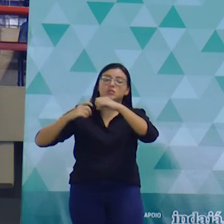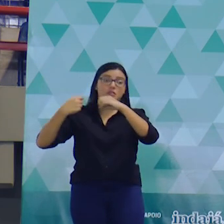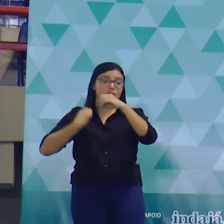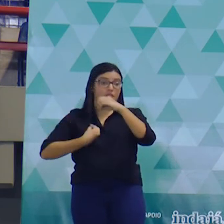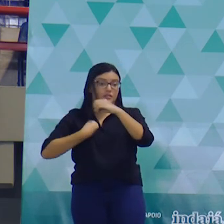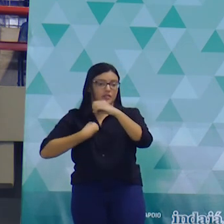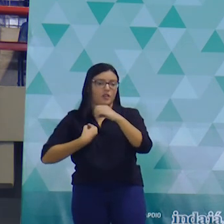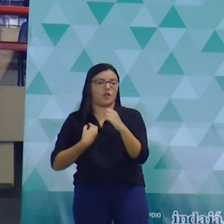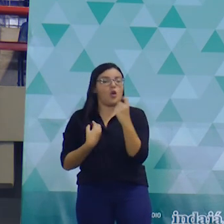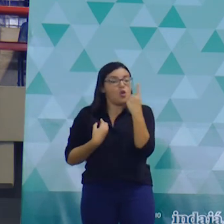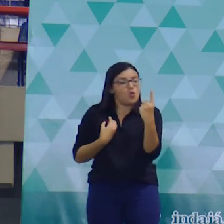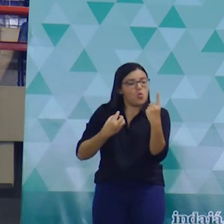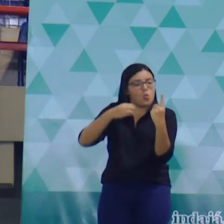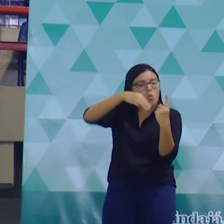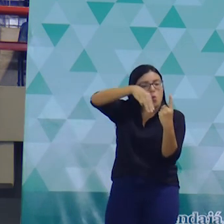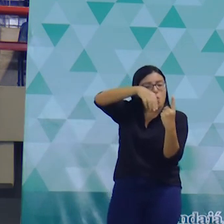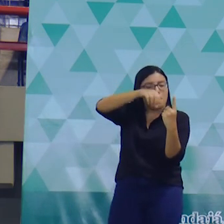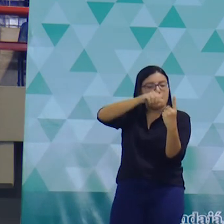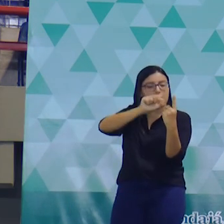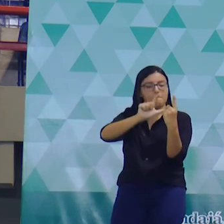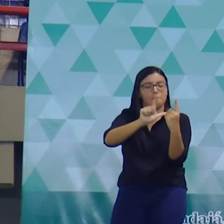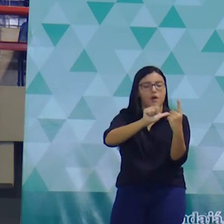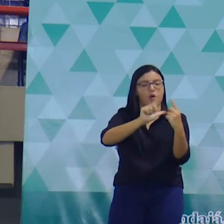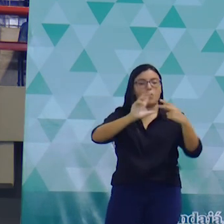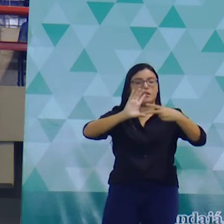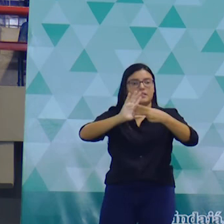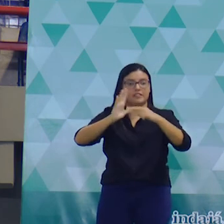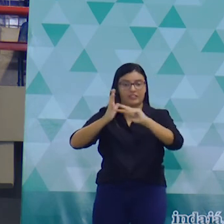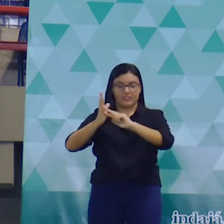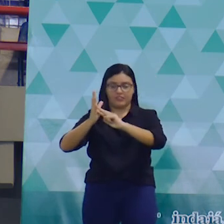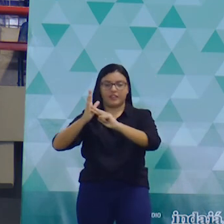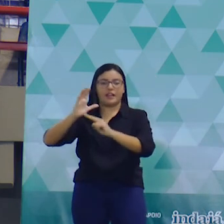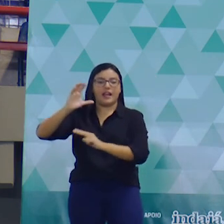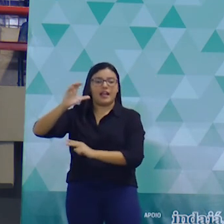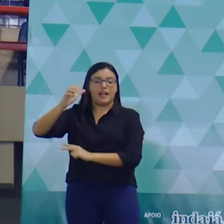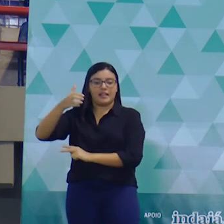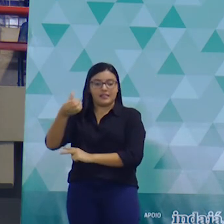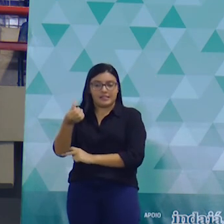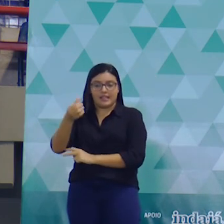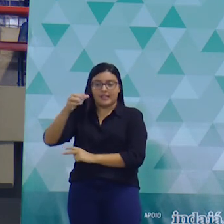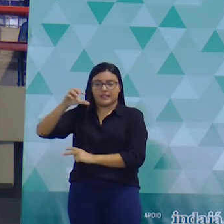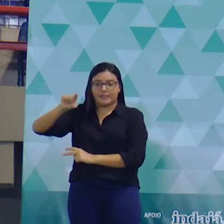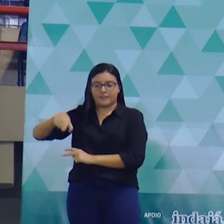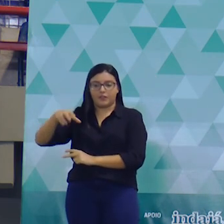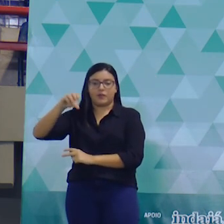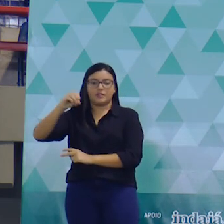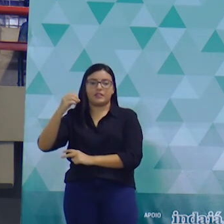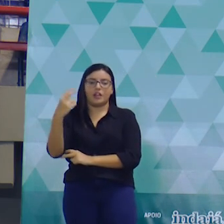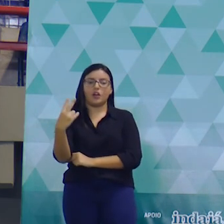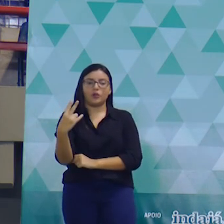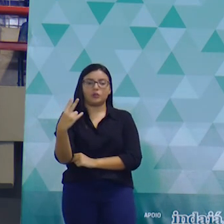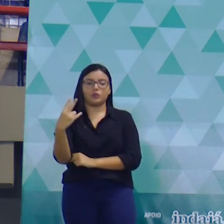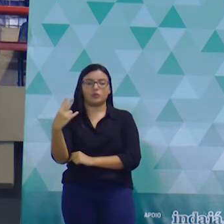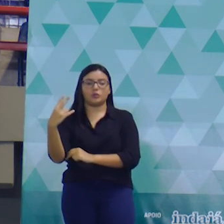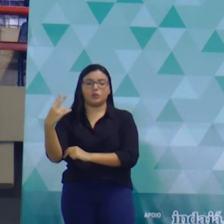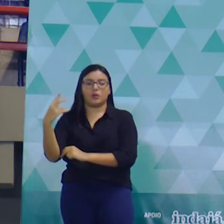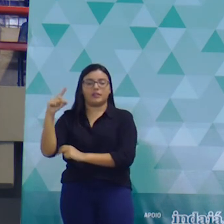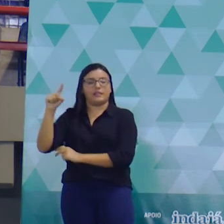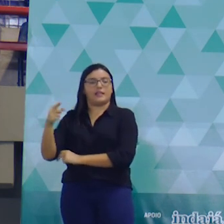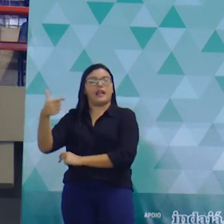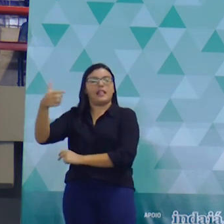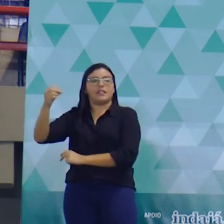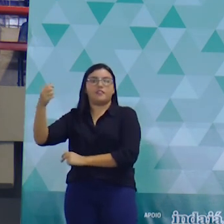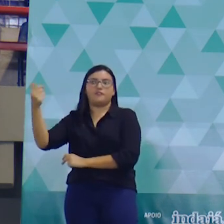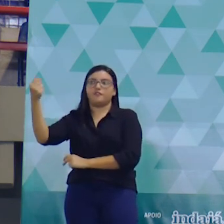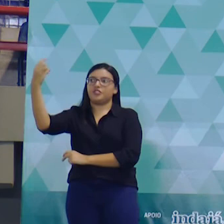1 mol vale 6,02 vezes 10 elevado a 23 moléculas. Esse número é dado na questão, caso ele seja